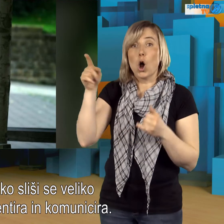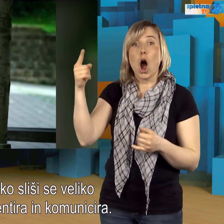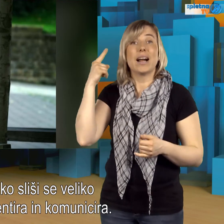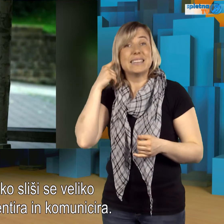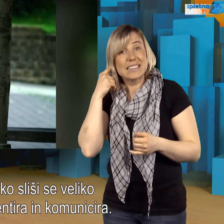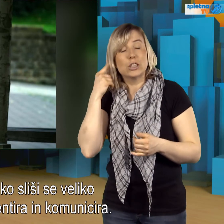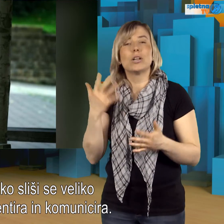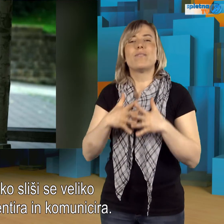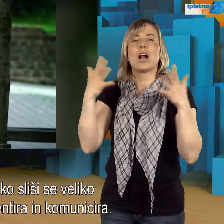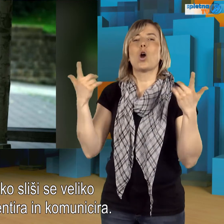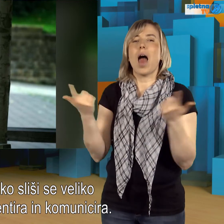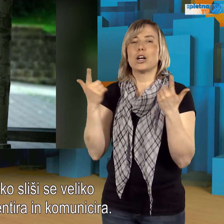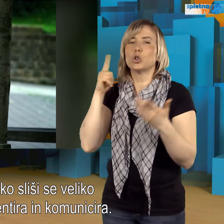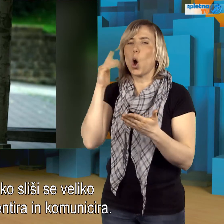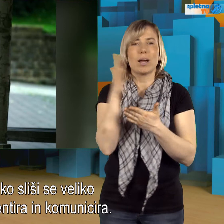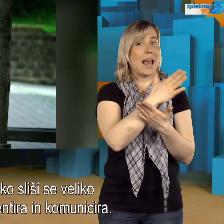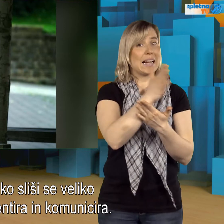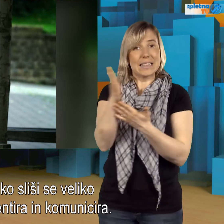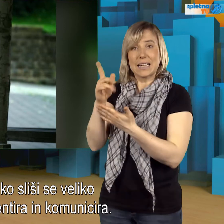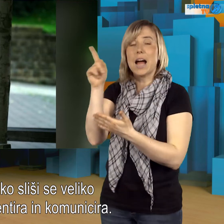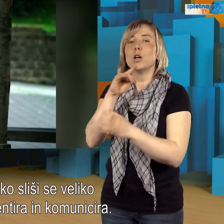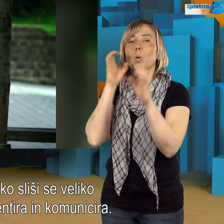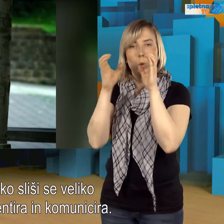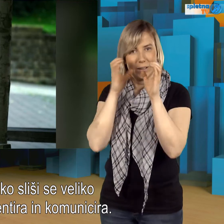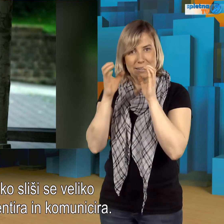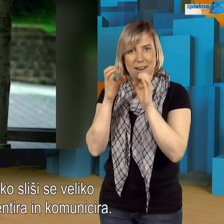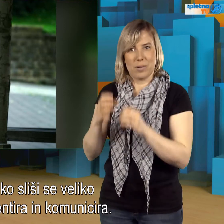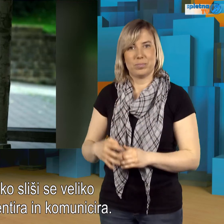Zdaj, ko sliši, se veliko lažje orientira in komunicira.